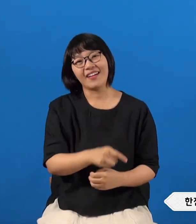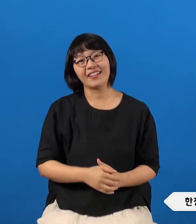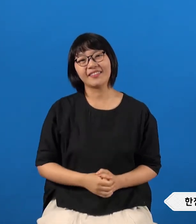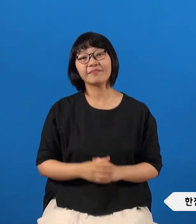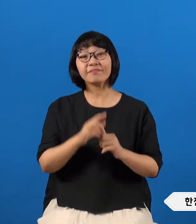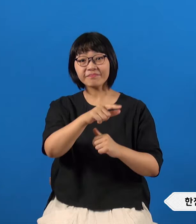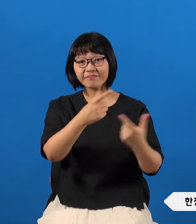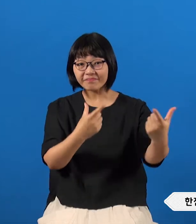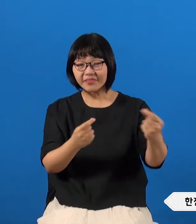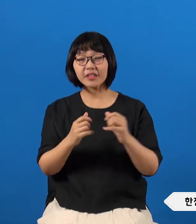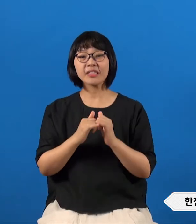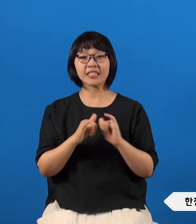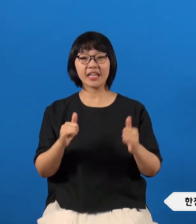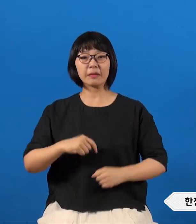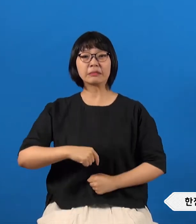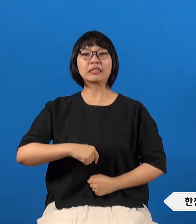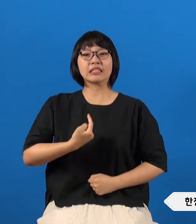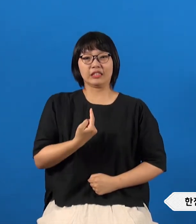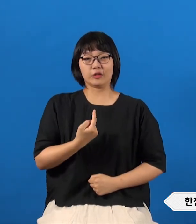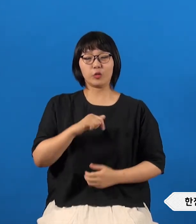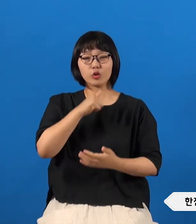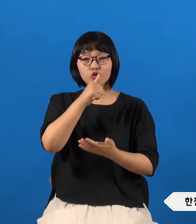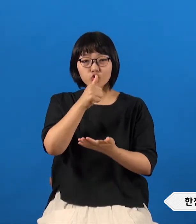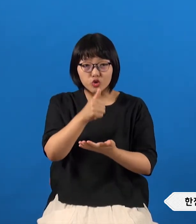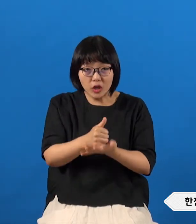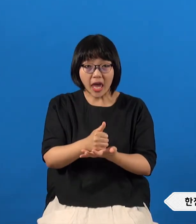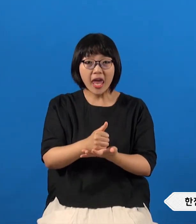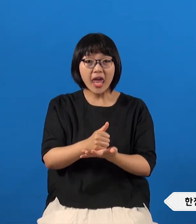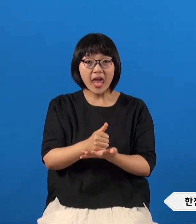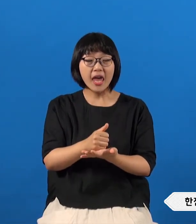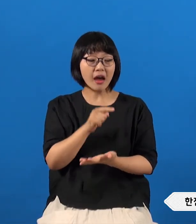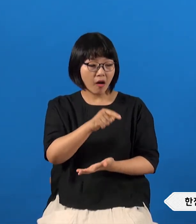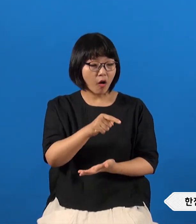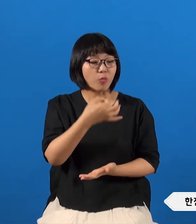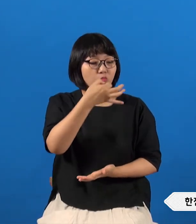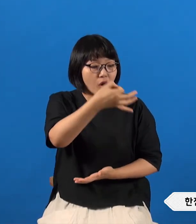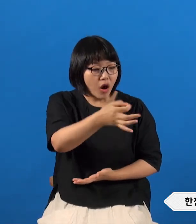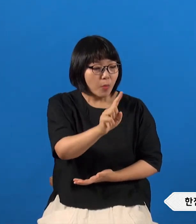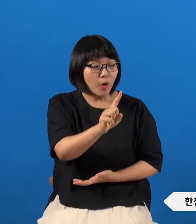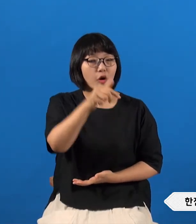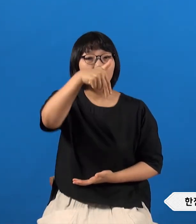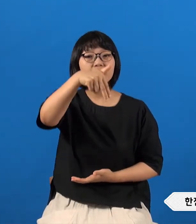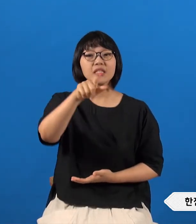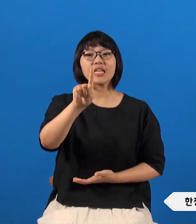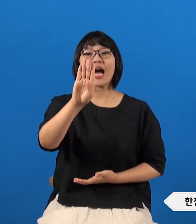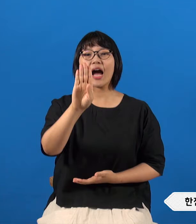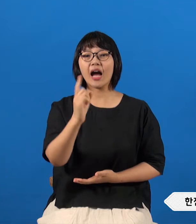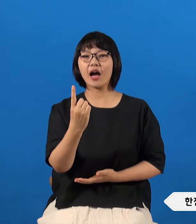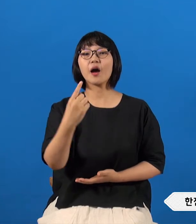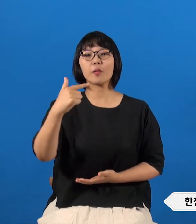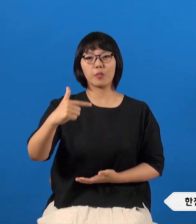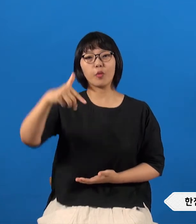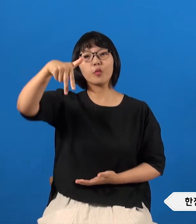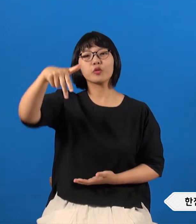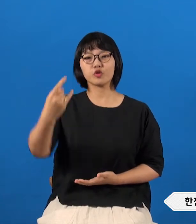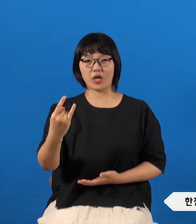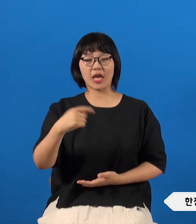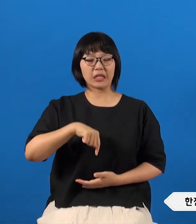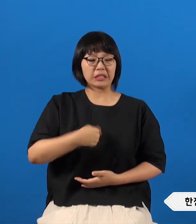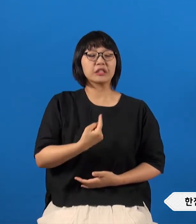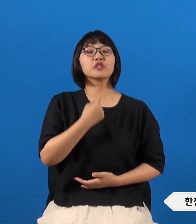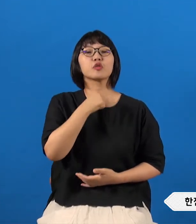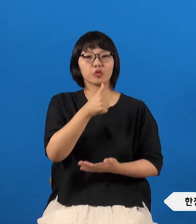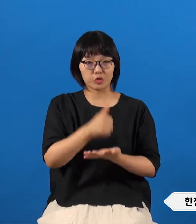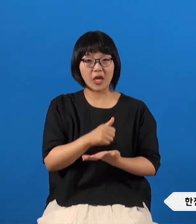이렇게 인간 이제 스스로가 짓는 죄를 자범죄라고 합니다. 자기 스스로가 범하는